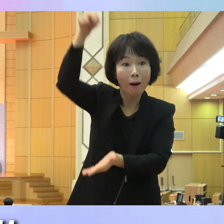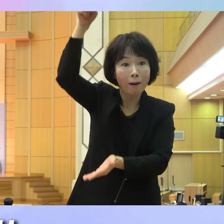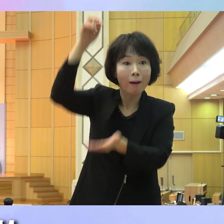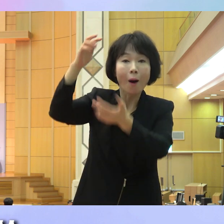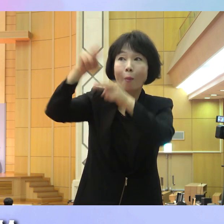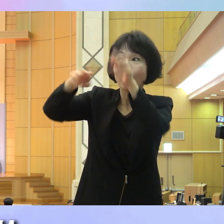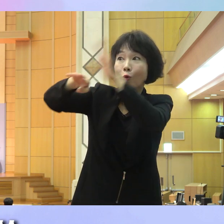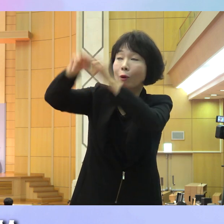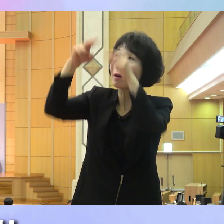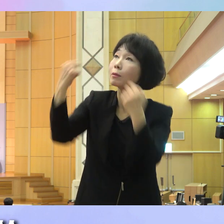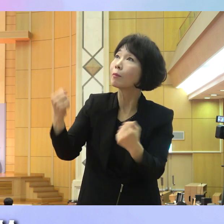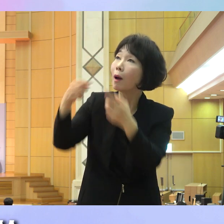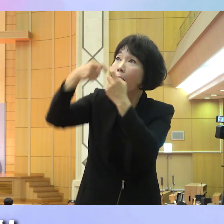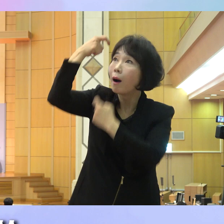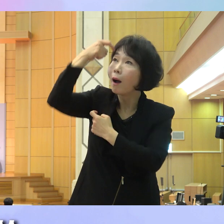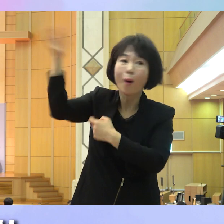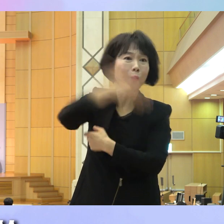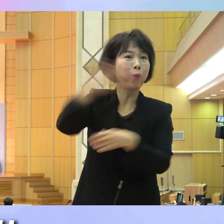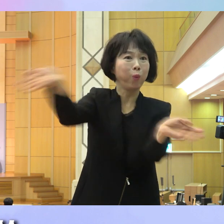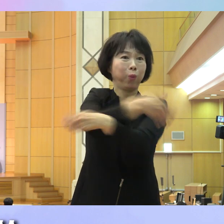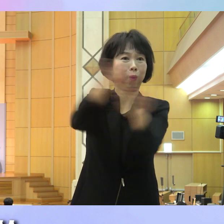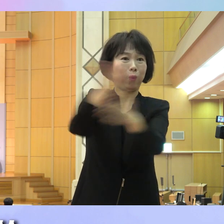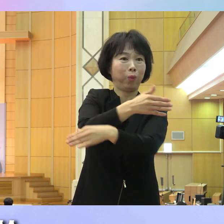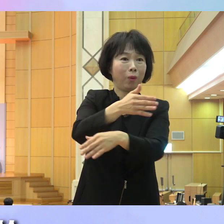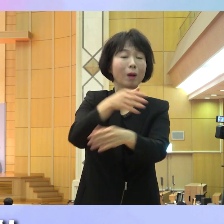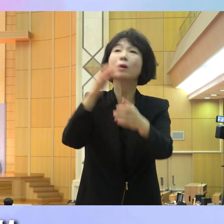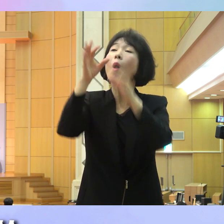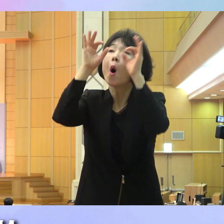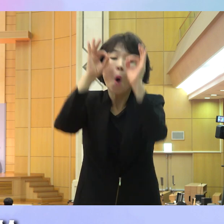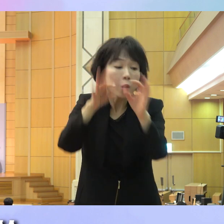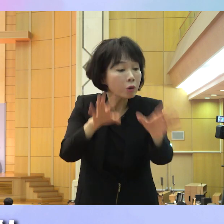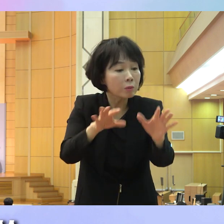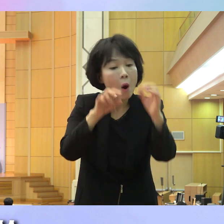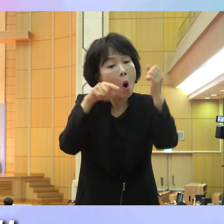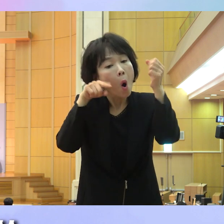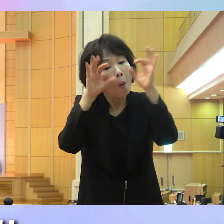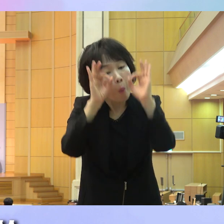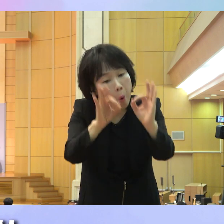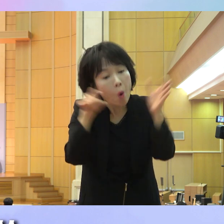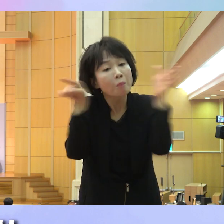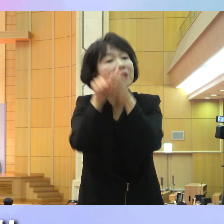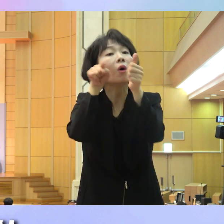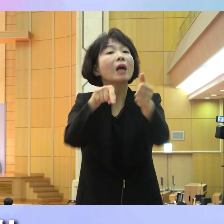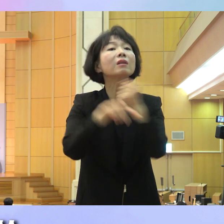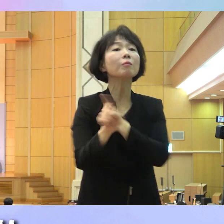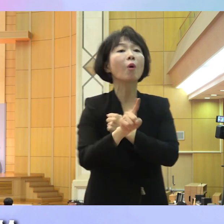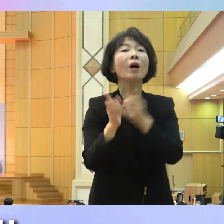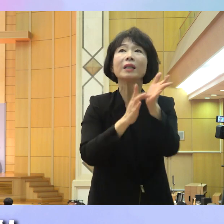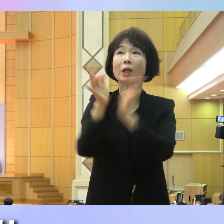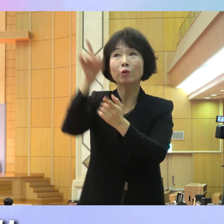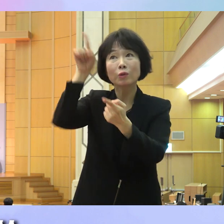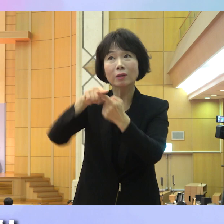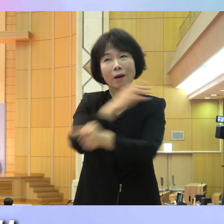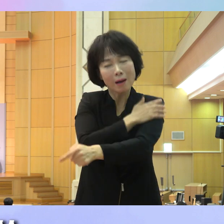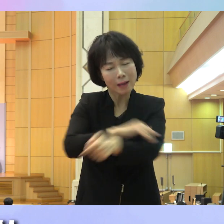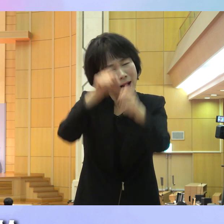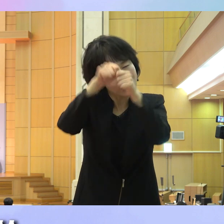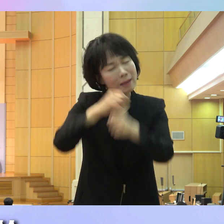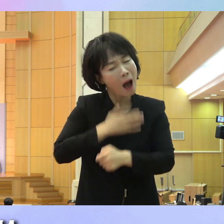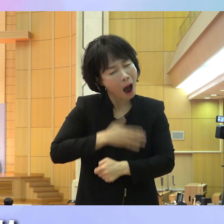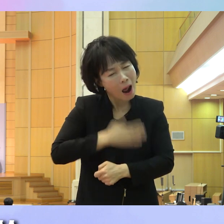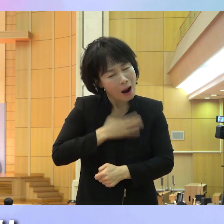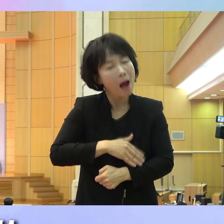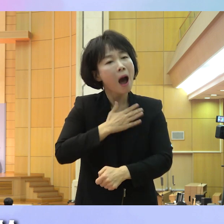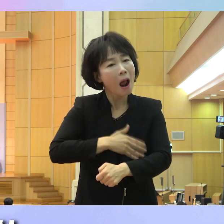근데 여기서 본다는 말은 뭐냐? 알아보라는 거지요. 예수님에서 알아보라는 거예요. 여러분들 어떤